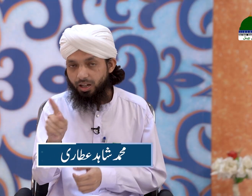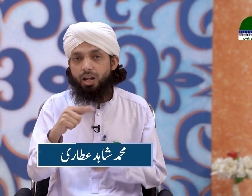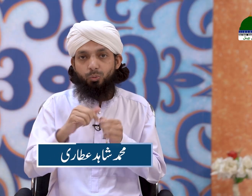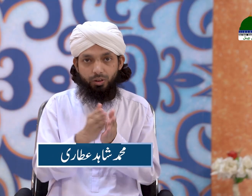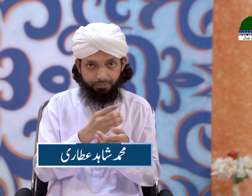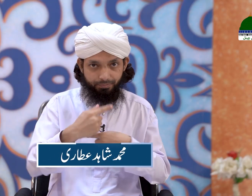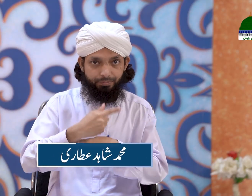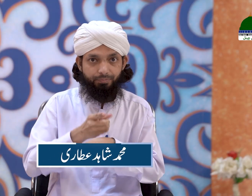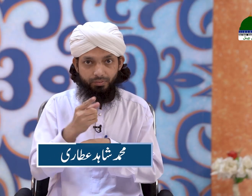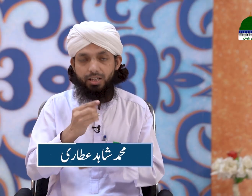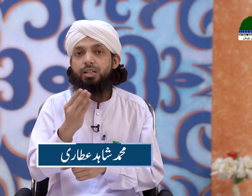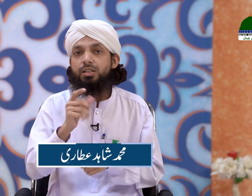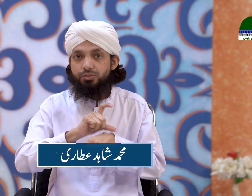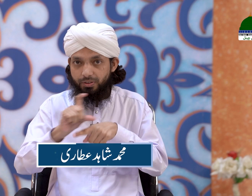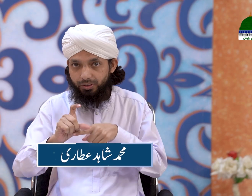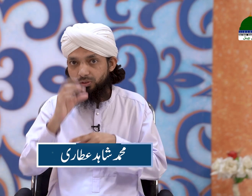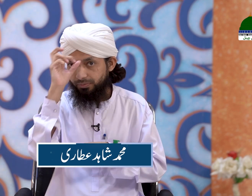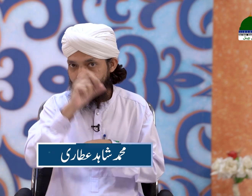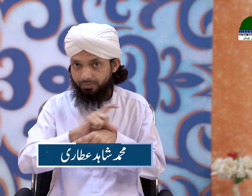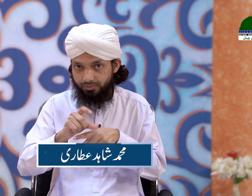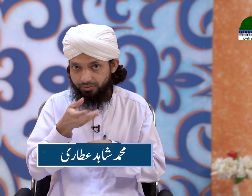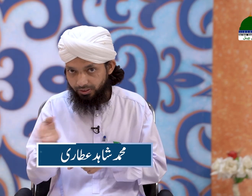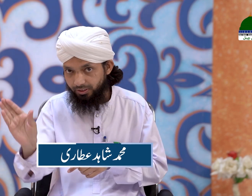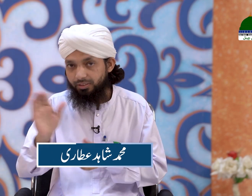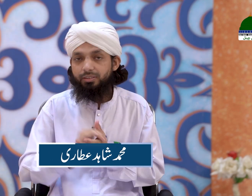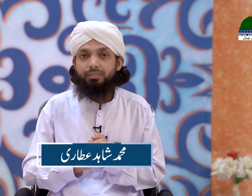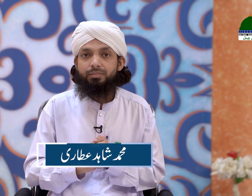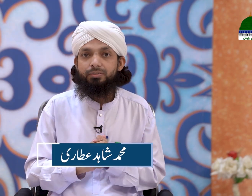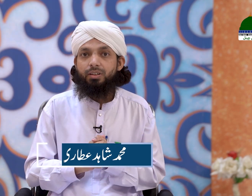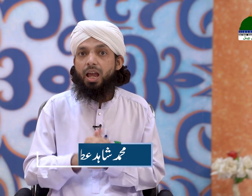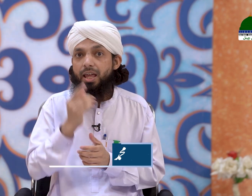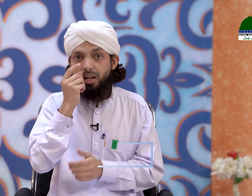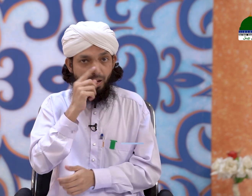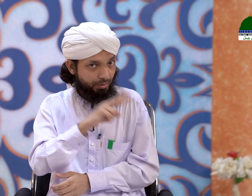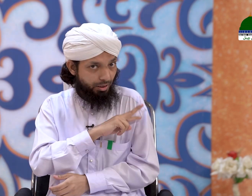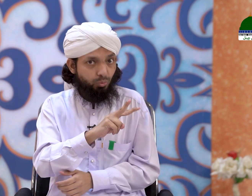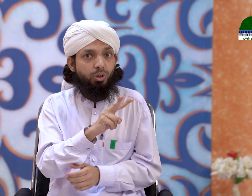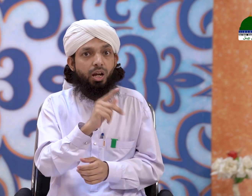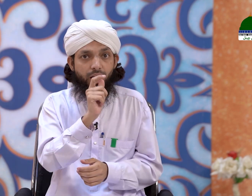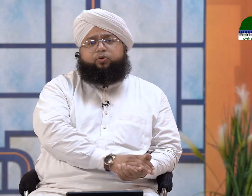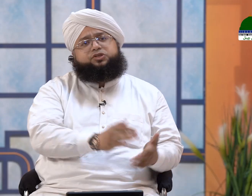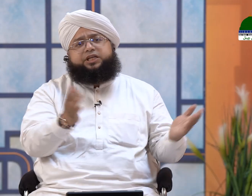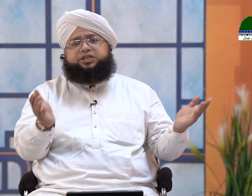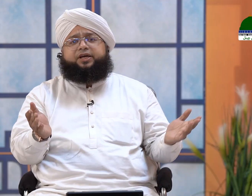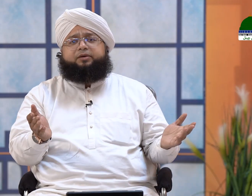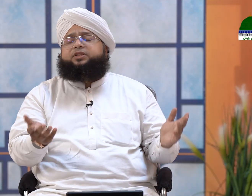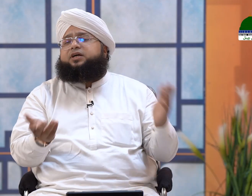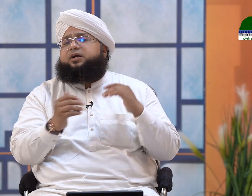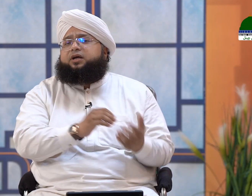جانا ہے، جامعۃ المدینہ جانا ہے، ہم نے یونیورسٹی جانا ہے۔ اسلامی بہنوں نے گھر میں کچن میں کام کرنا ہے، بہت ساری چیزیں ہیں بندہ کر رہا